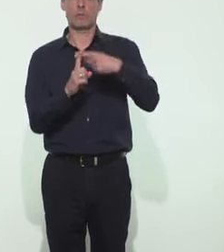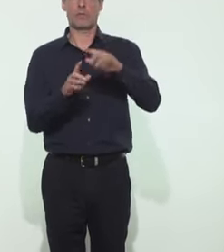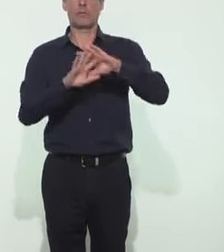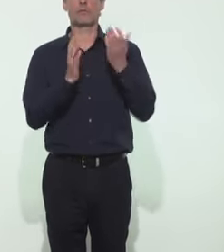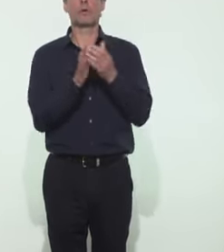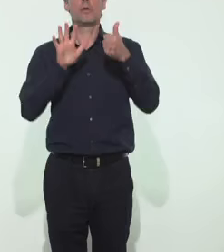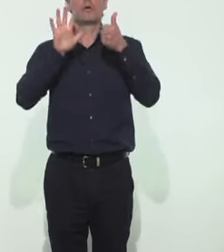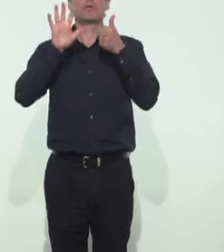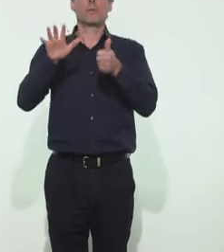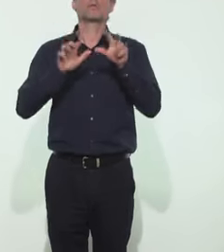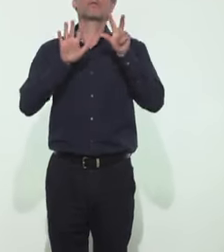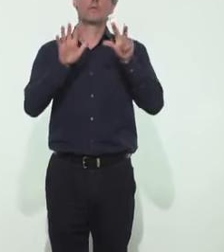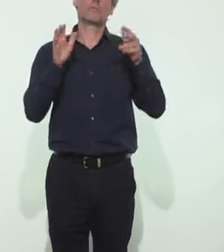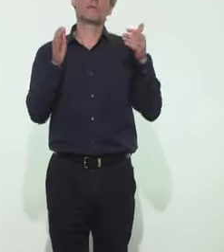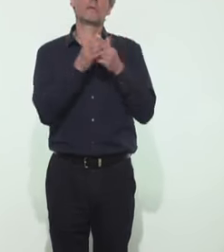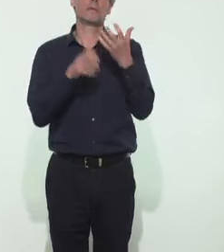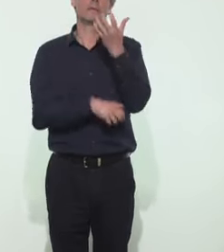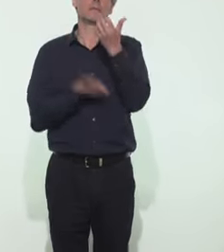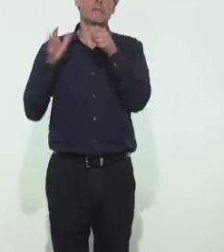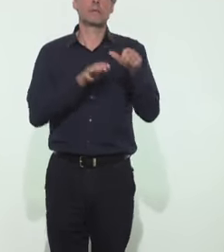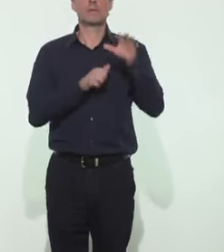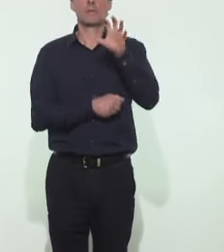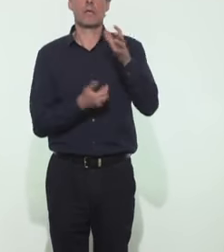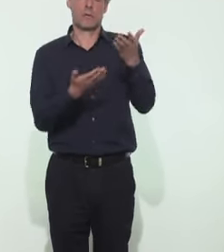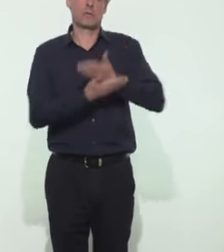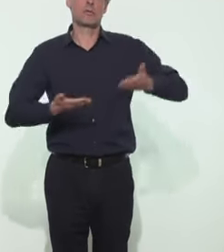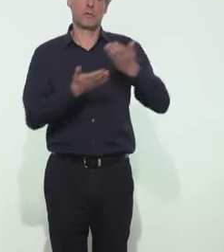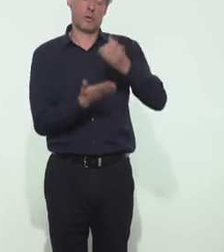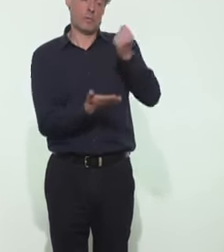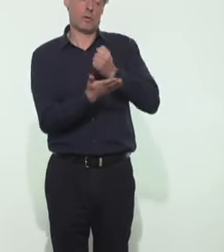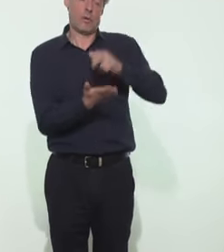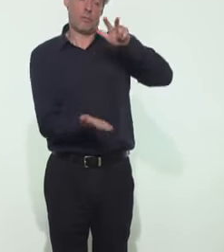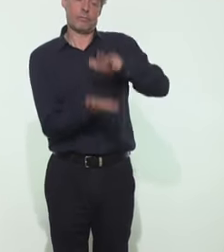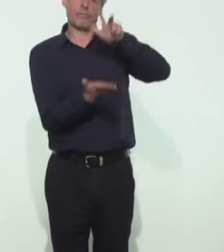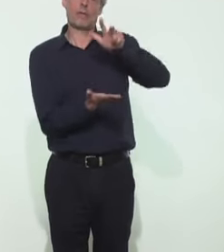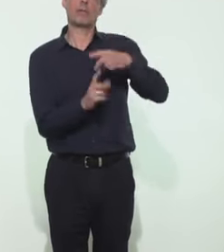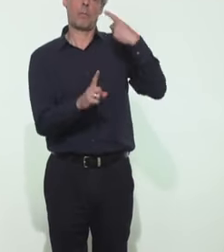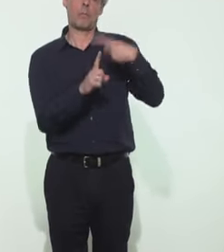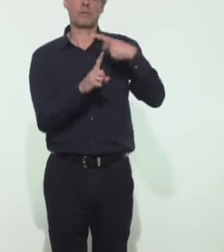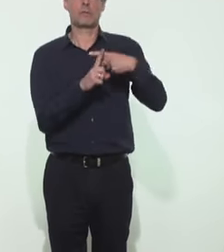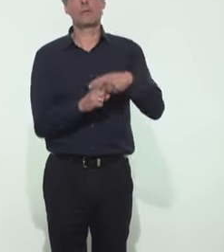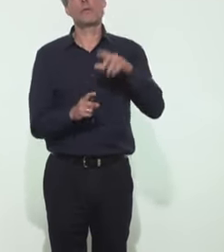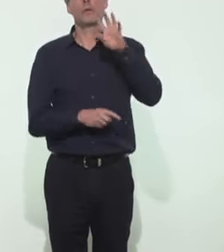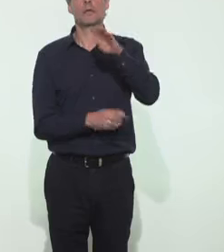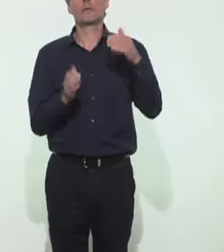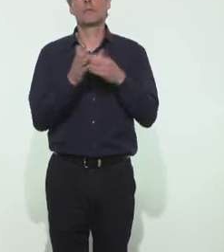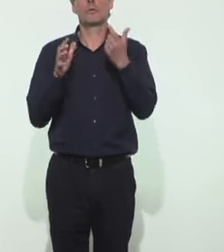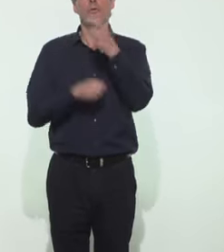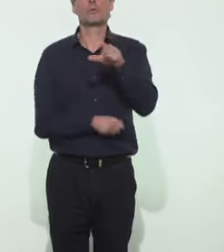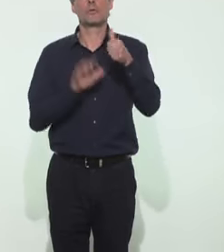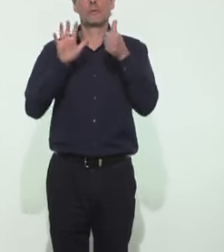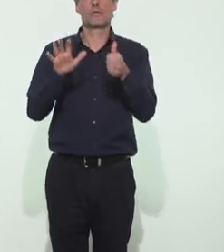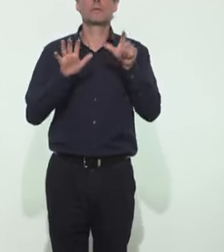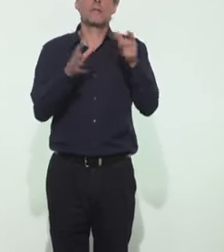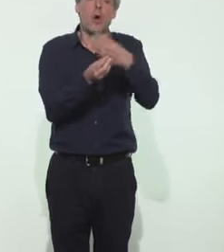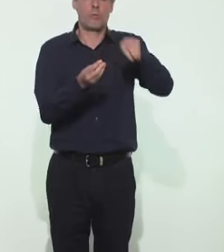68 1605 cas confirmés par test pcr donc de recherche virale c 4267 de